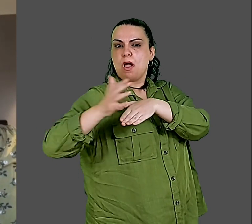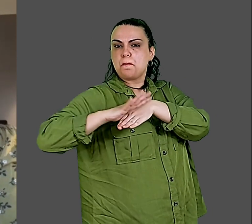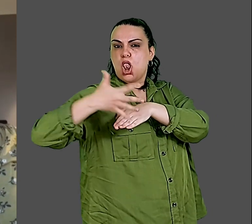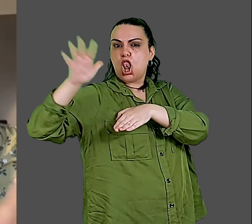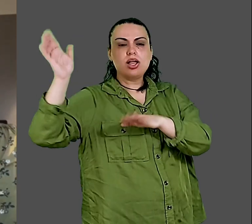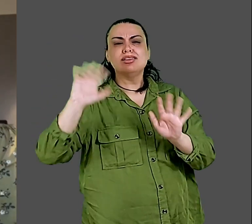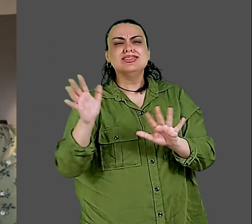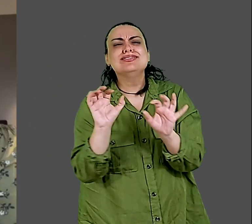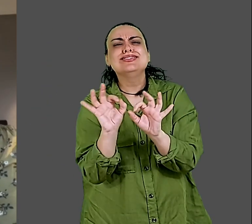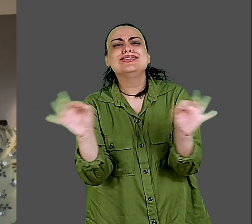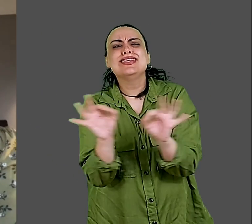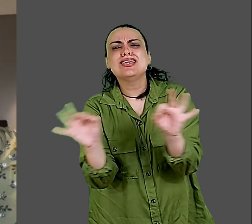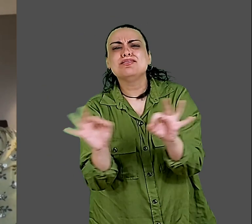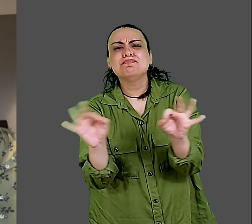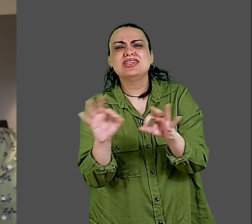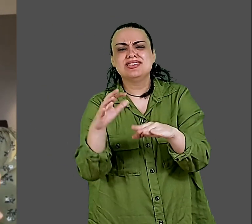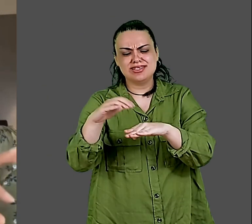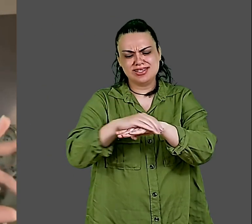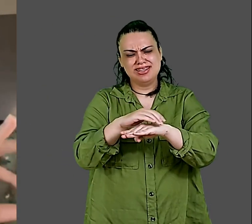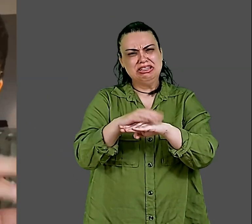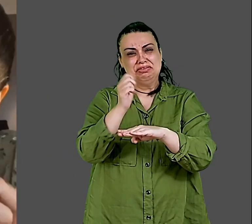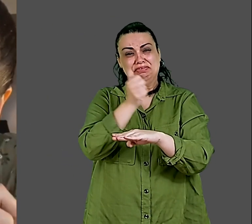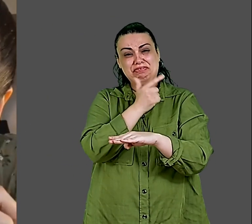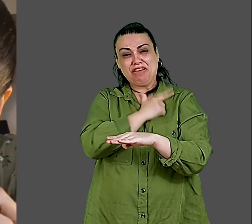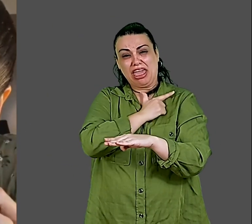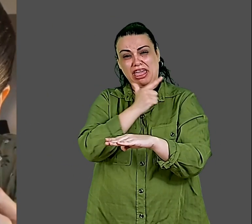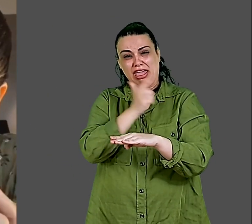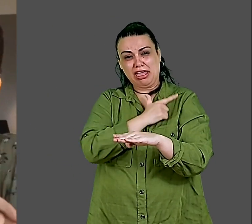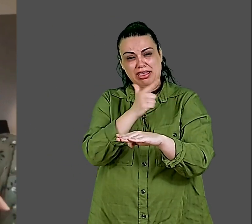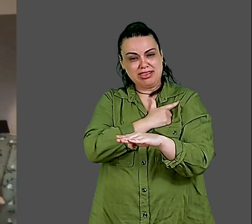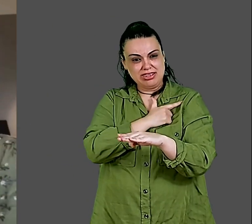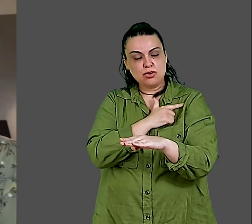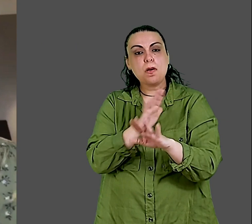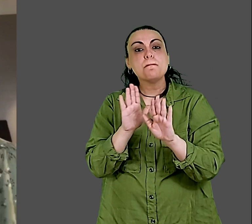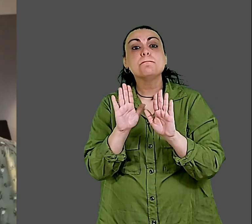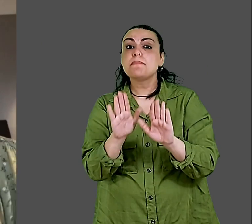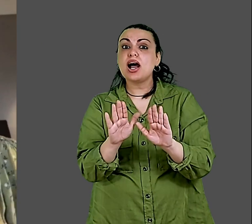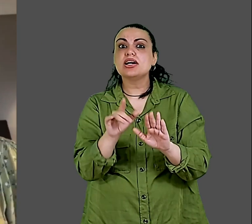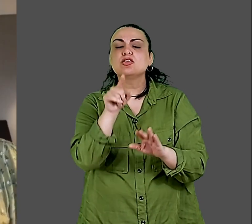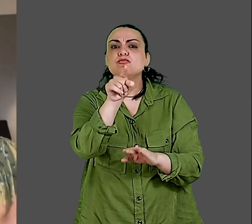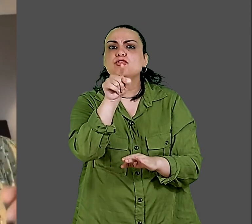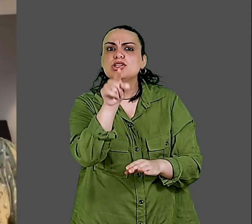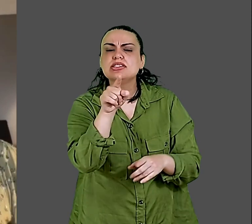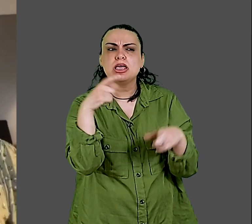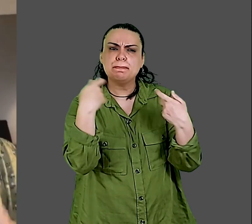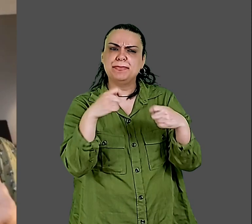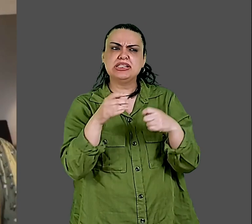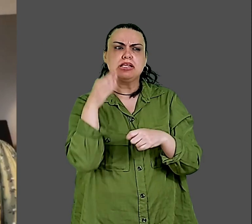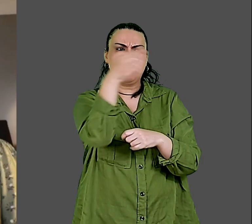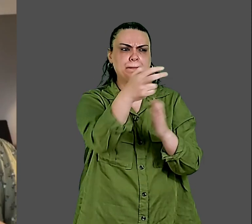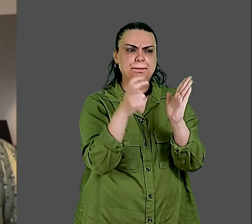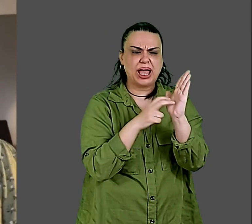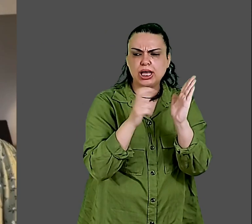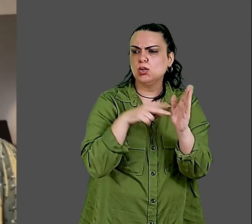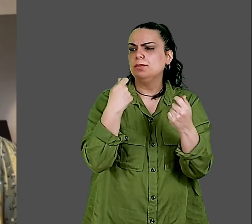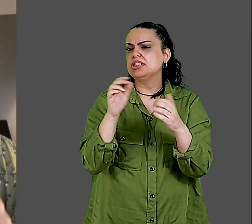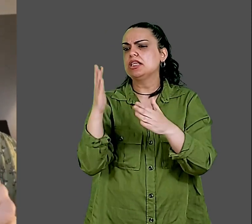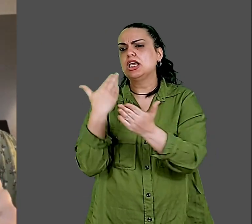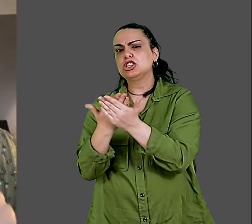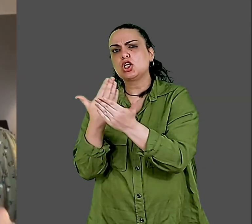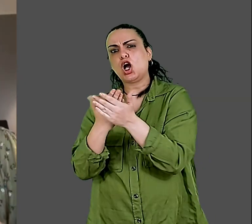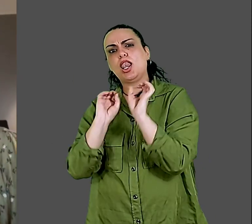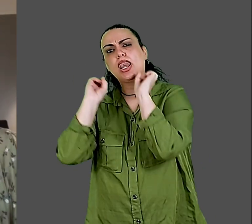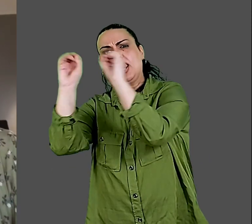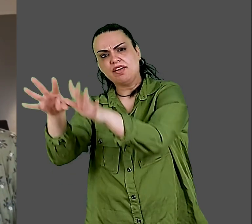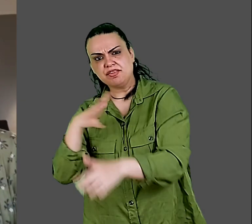Ele nem chama atenção. Às vezes é até feio. Mas você nesse dia tem que ir no banco, tem que botar